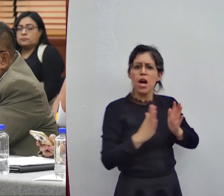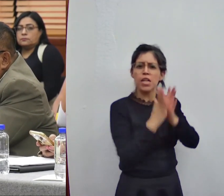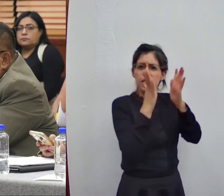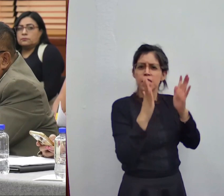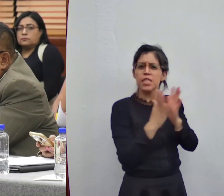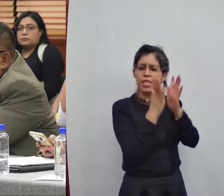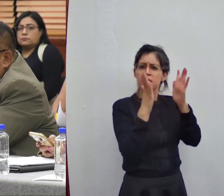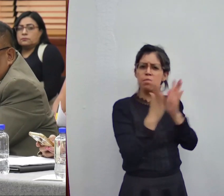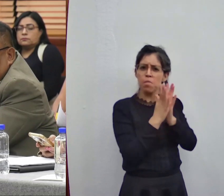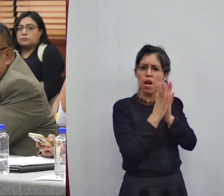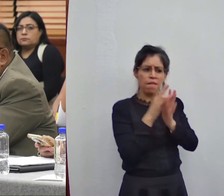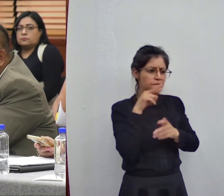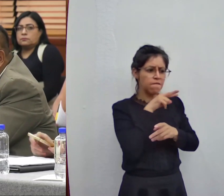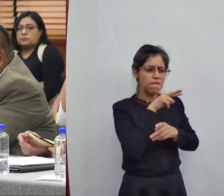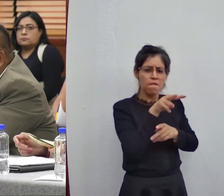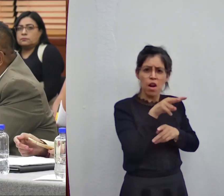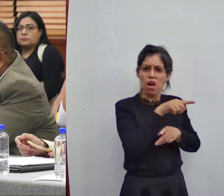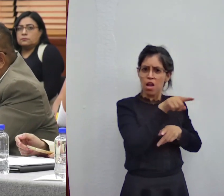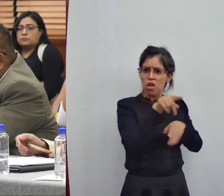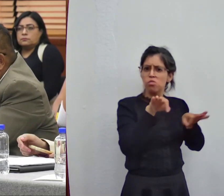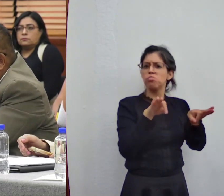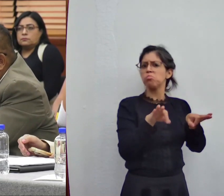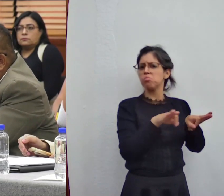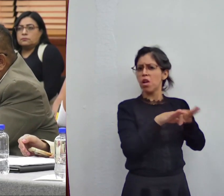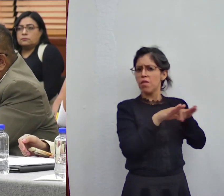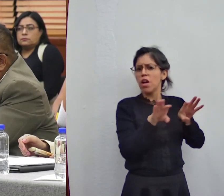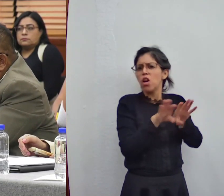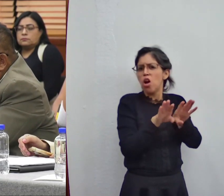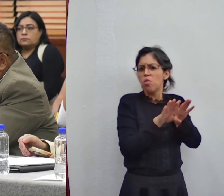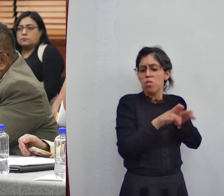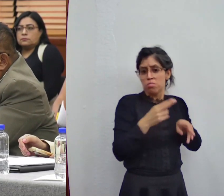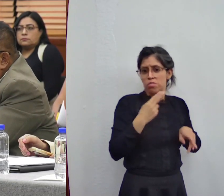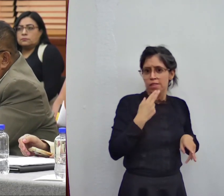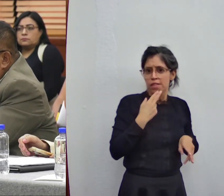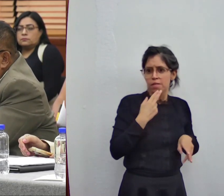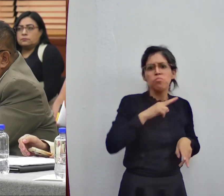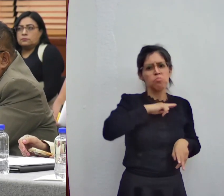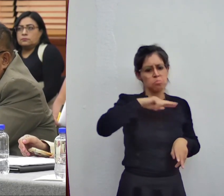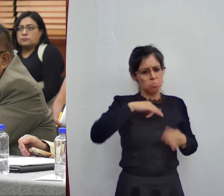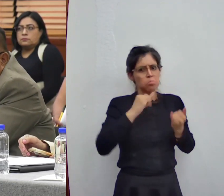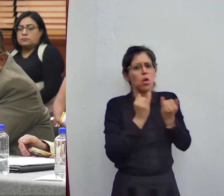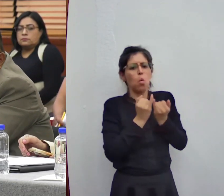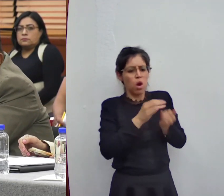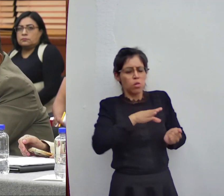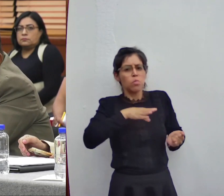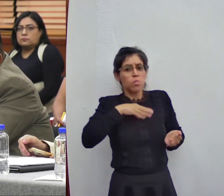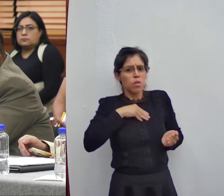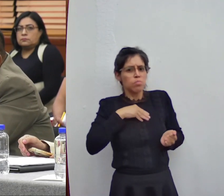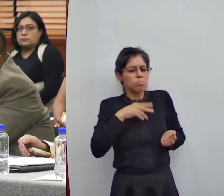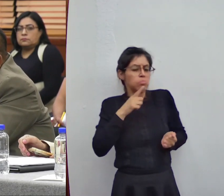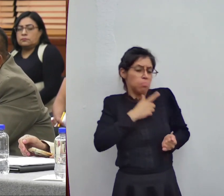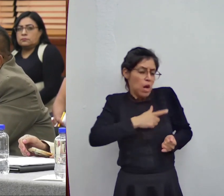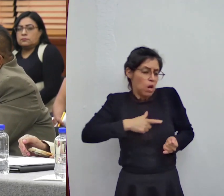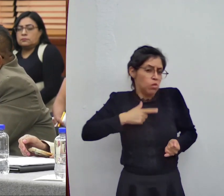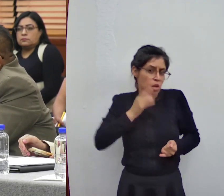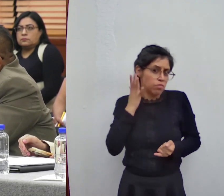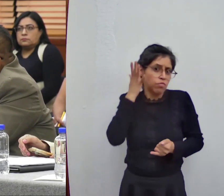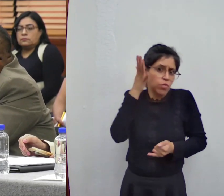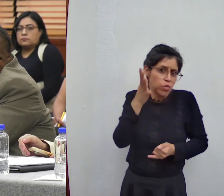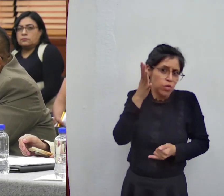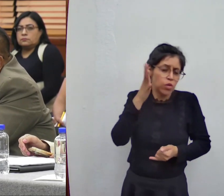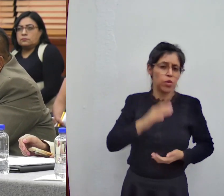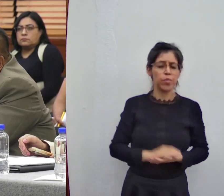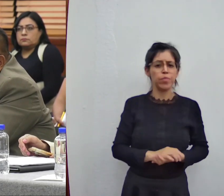ver las buenas obras o cómo trabajan ellos al respecto. Me gustaría que también el proyecto